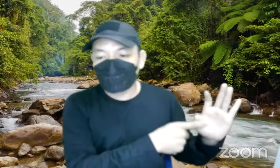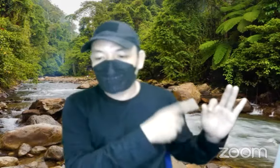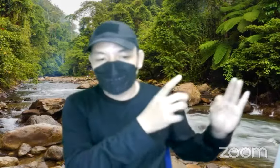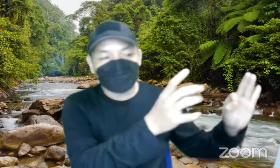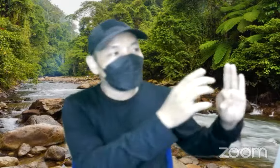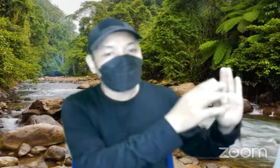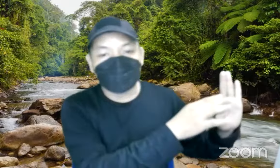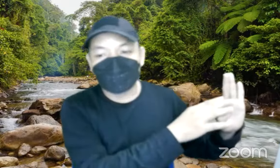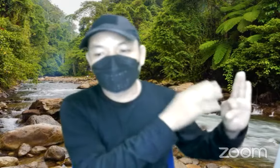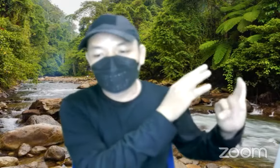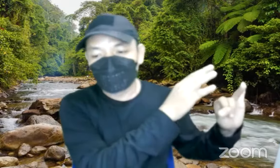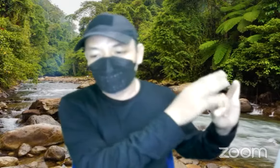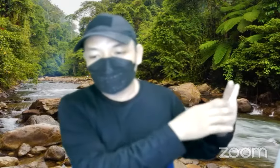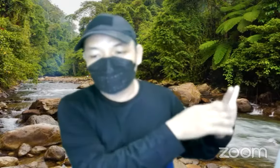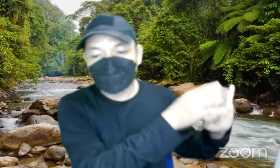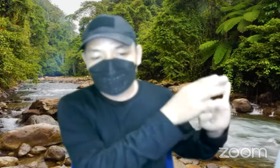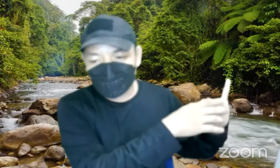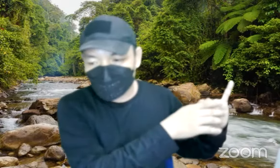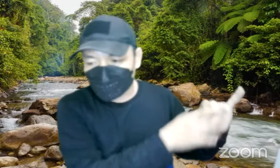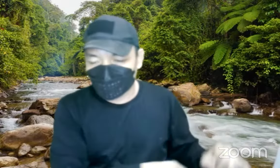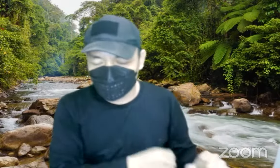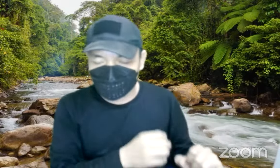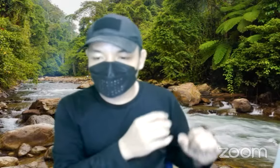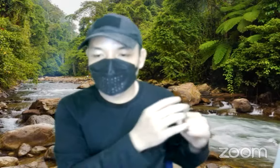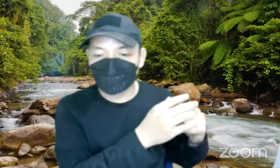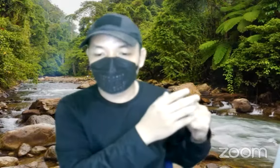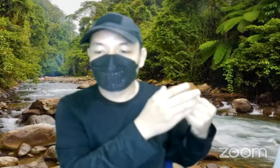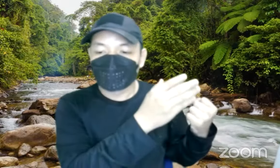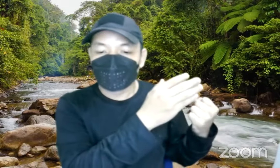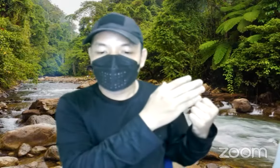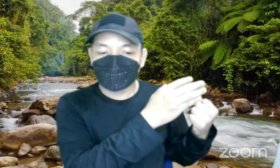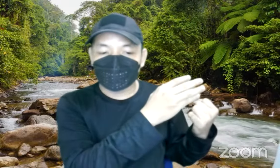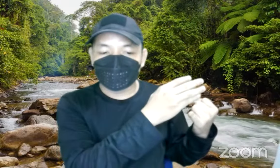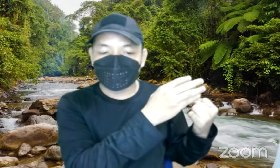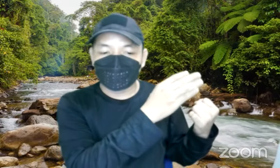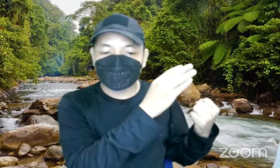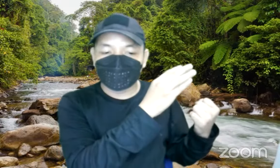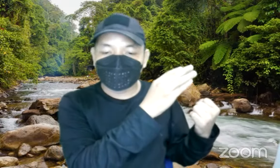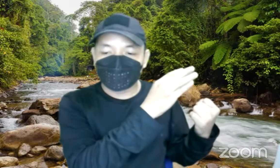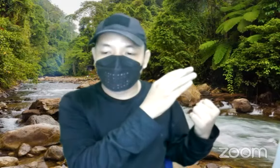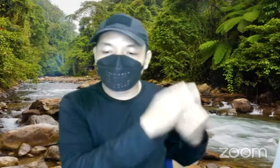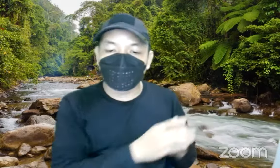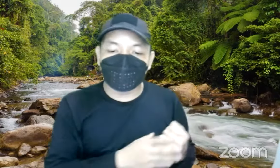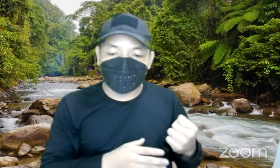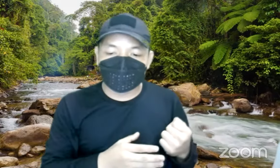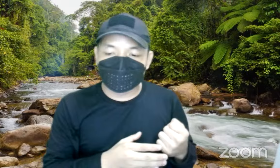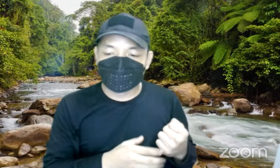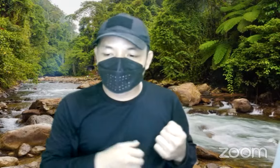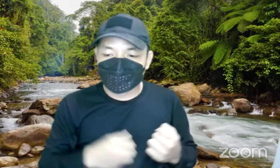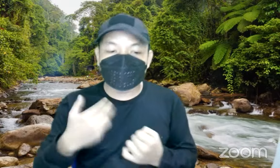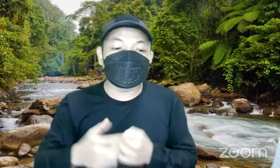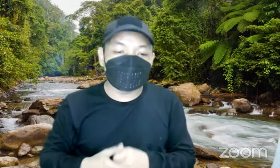နော်ဟာဟာလေးဝါးတာလေးလေးကျေးဇူးတင်နေတယ်နော်ဟိုဘယ်လိုပြောမလဲဒီစစ်စစ်ကို